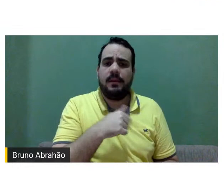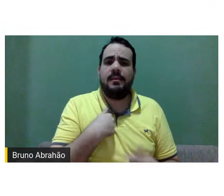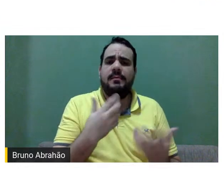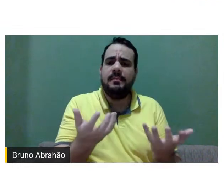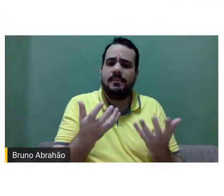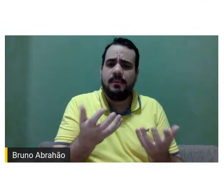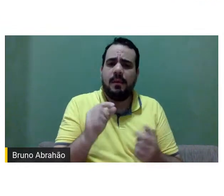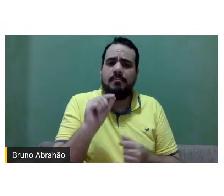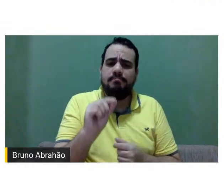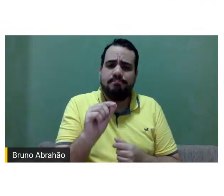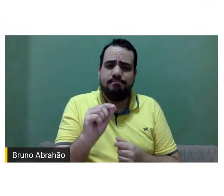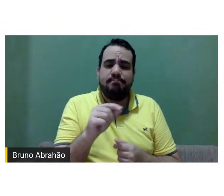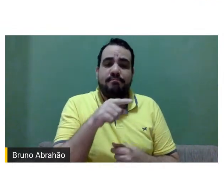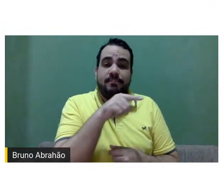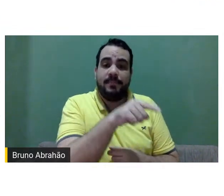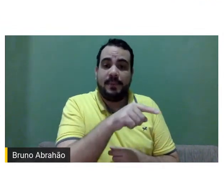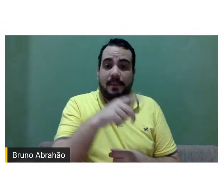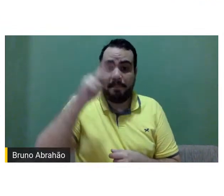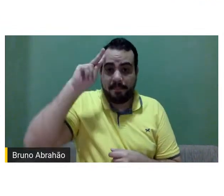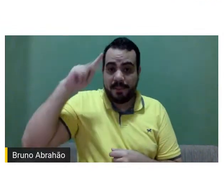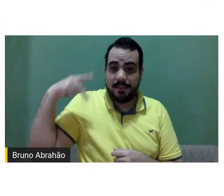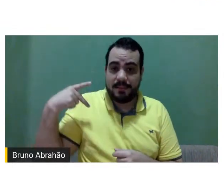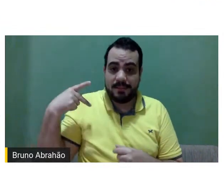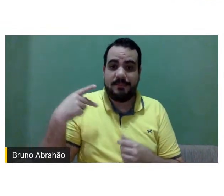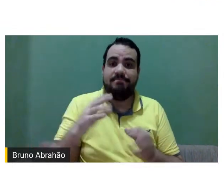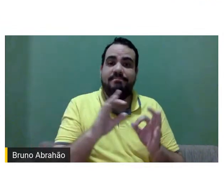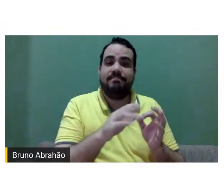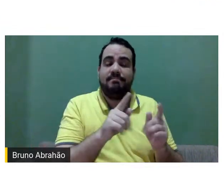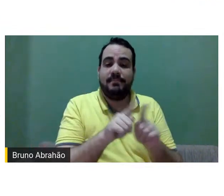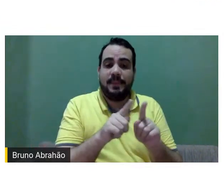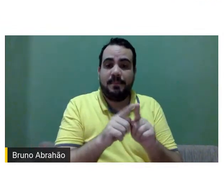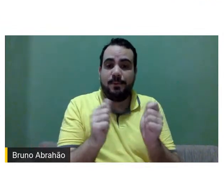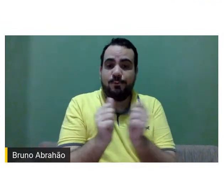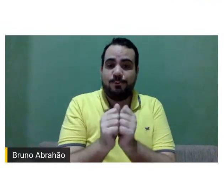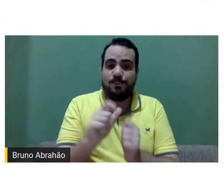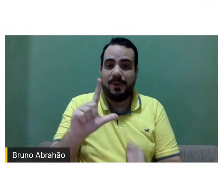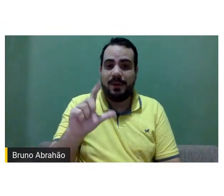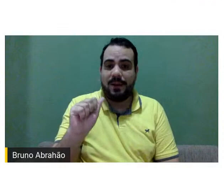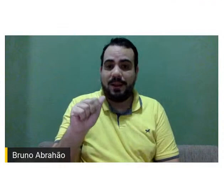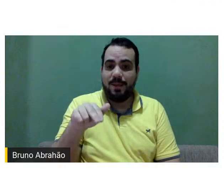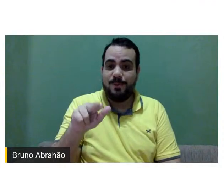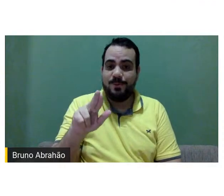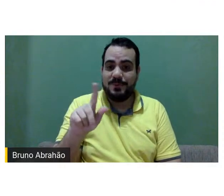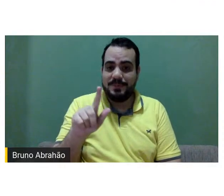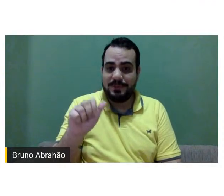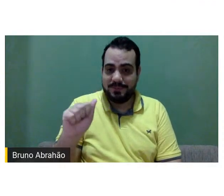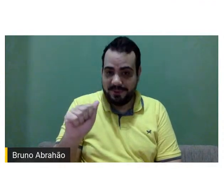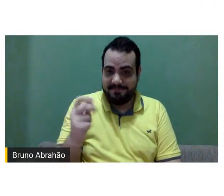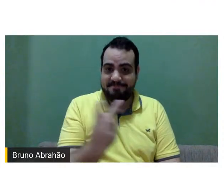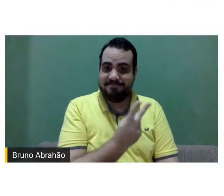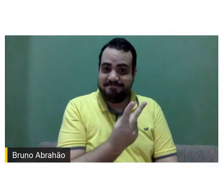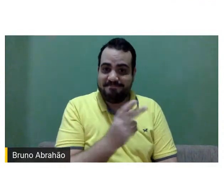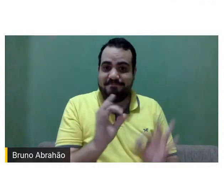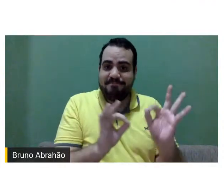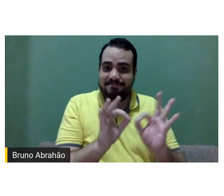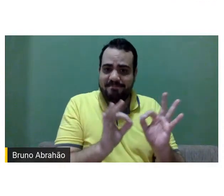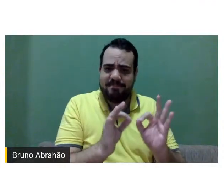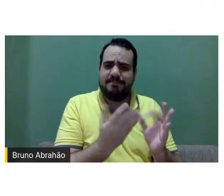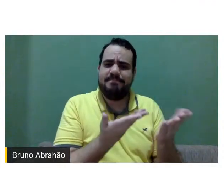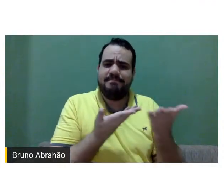vai estar abordando sobre a cultura surda e agora eu quero estar agradecendo Aí a